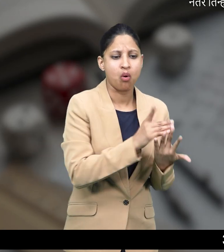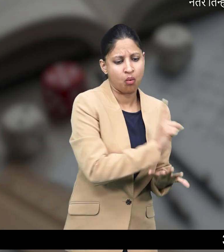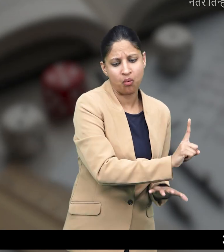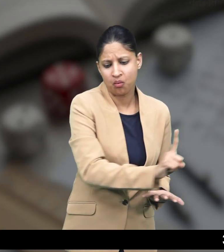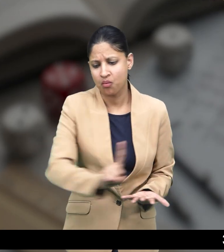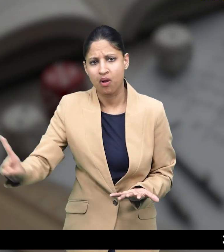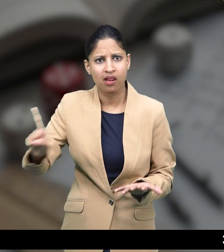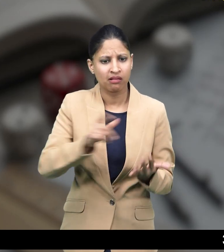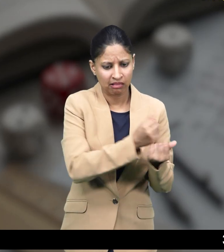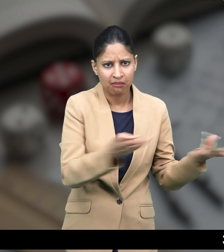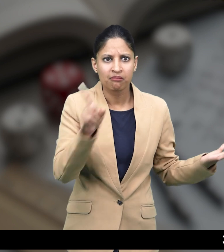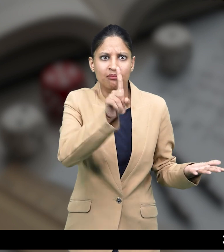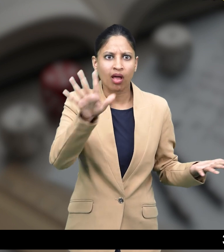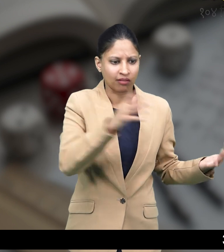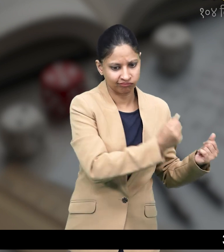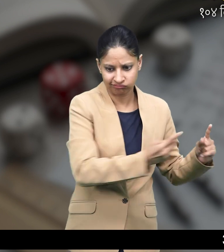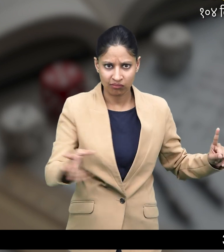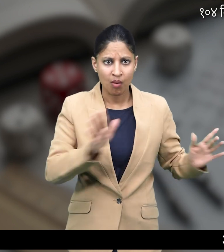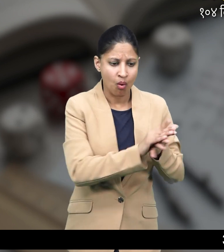आय बुकचे 15 स्टॅक.